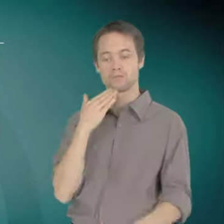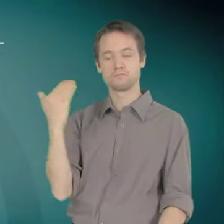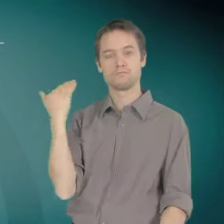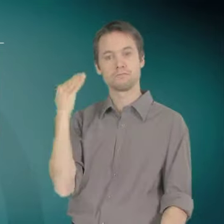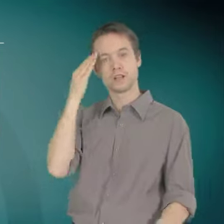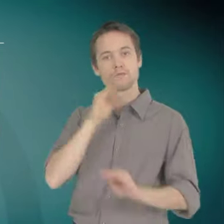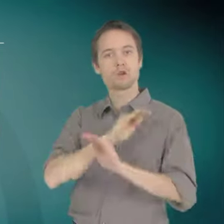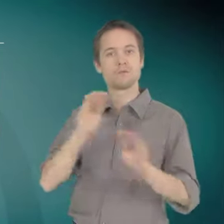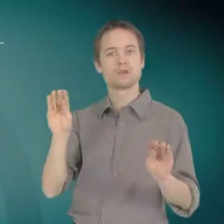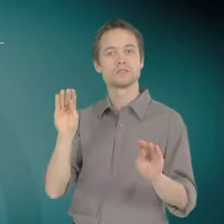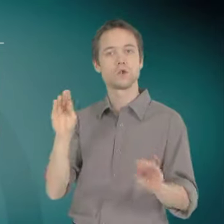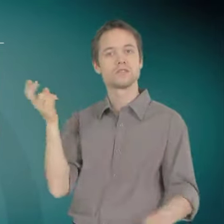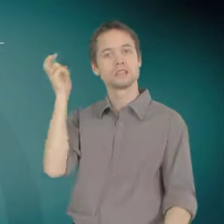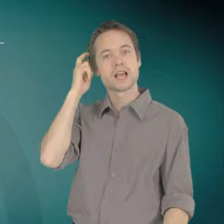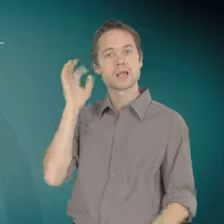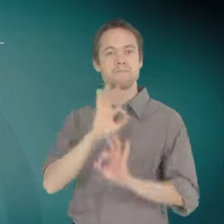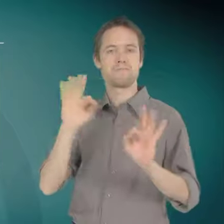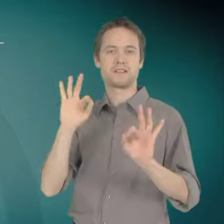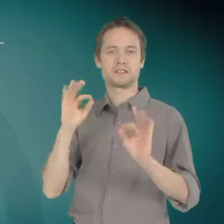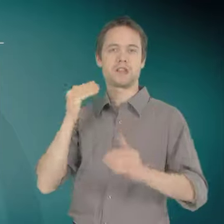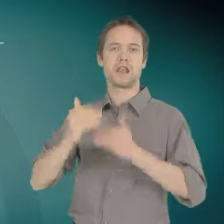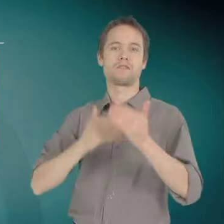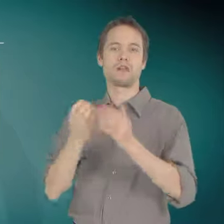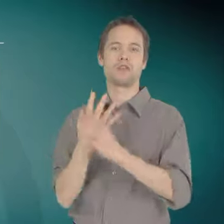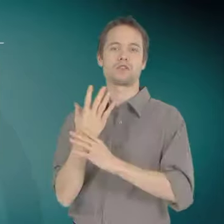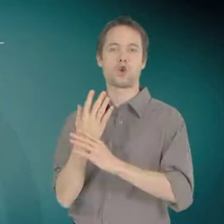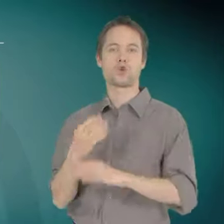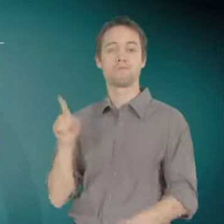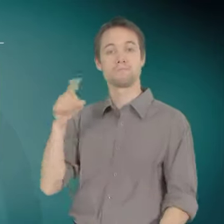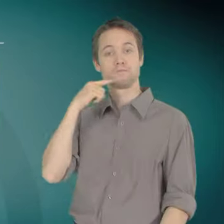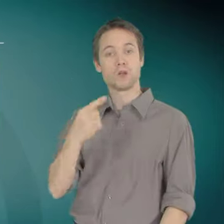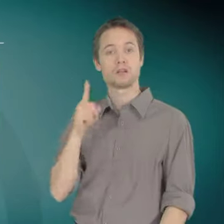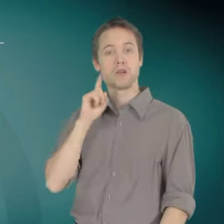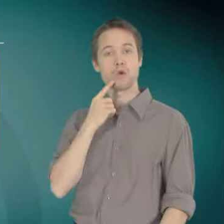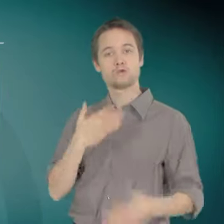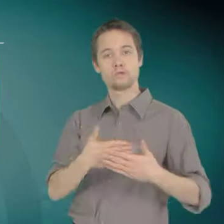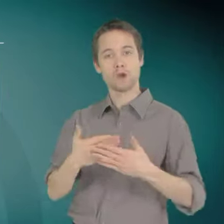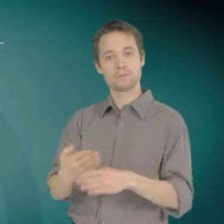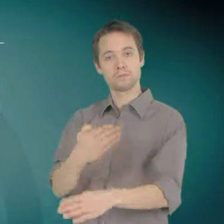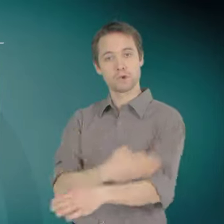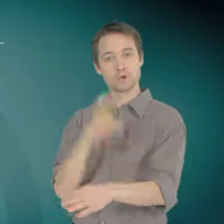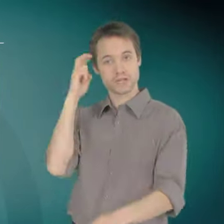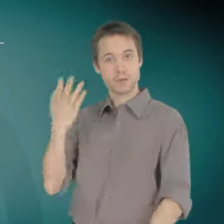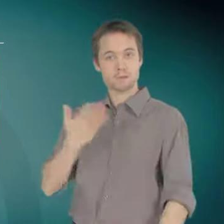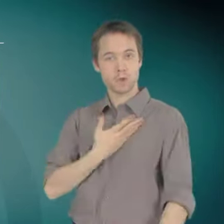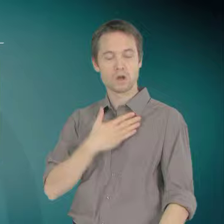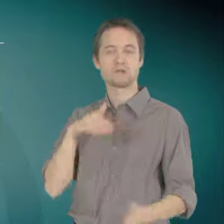dass das c eine gute neuentwicklung sei wenn einem baby früh ein c implantiert werde